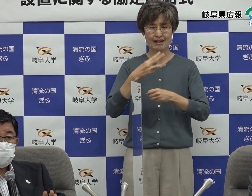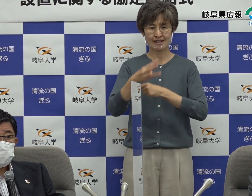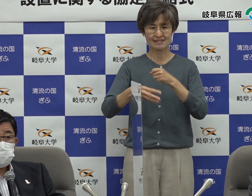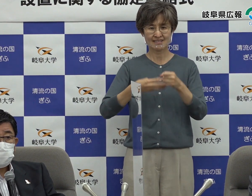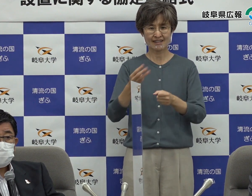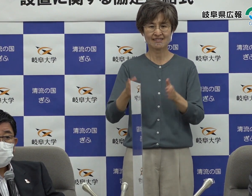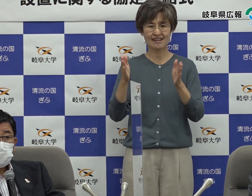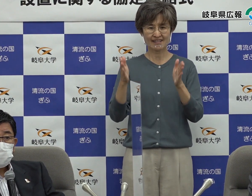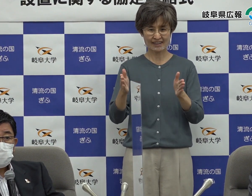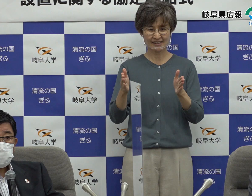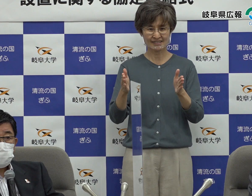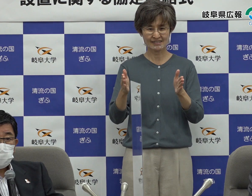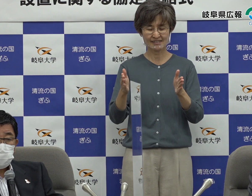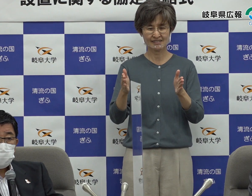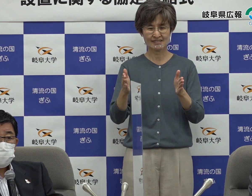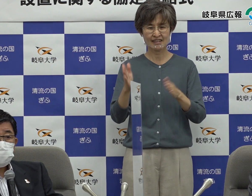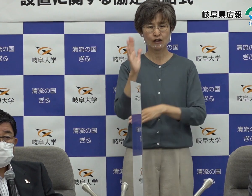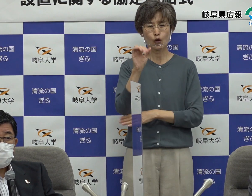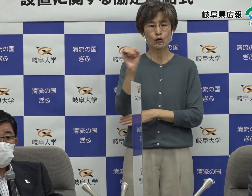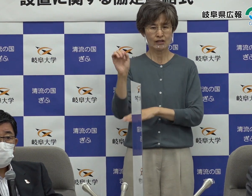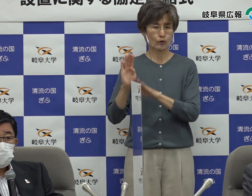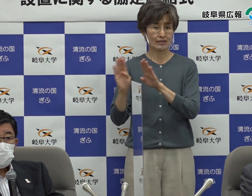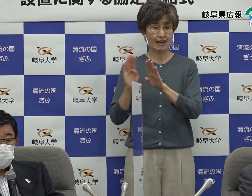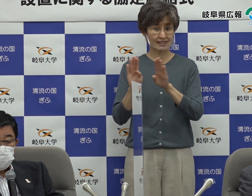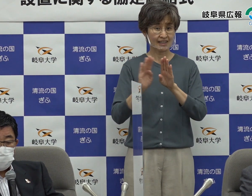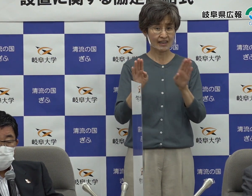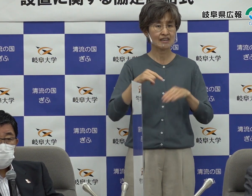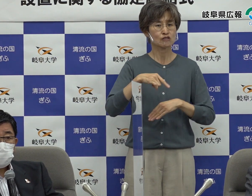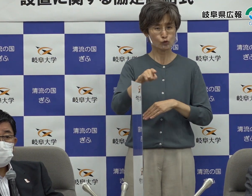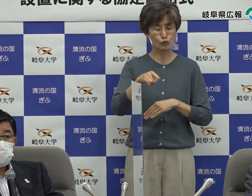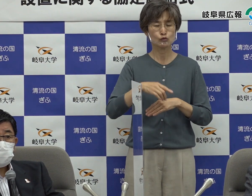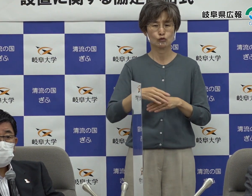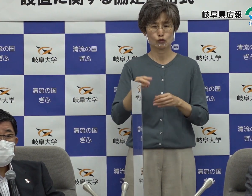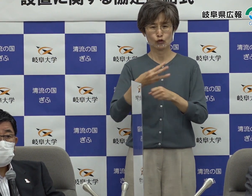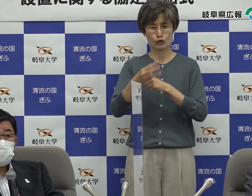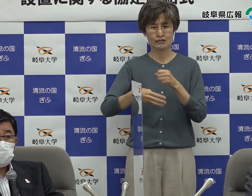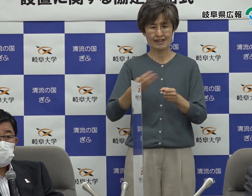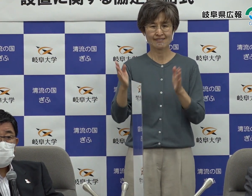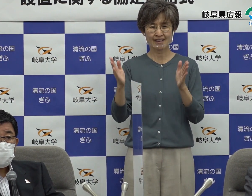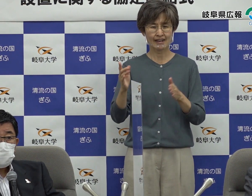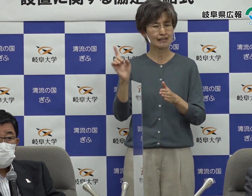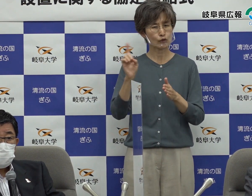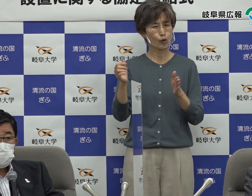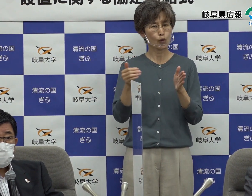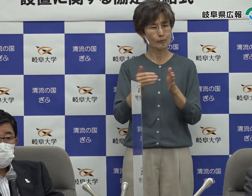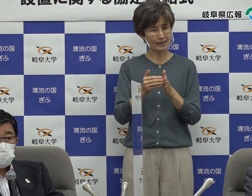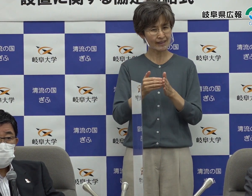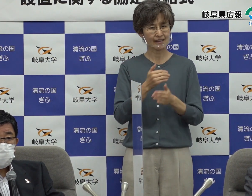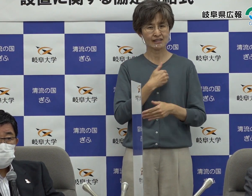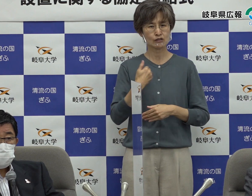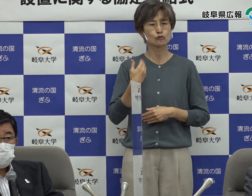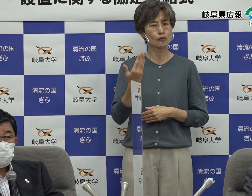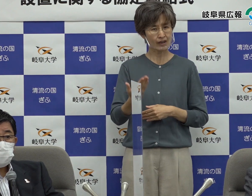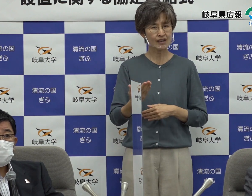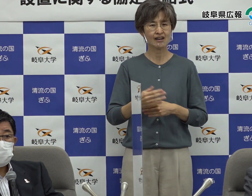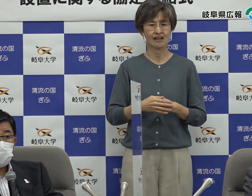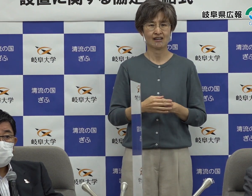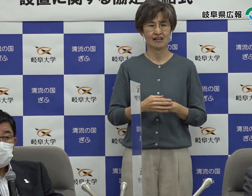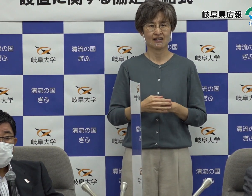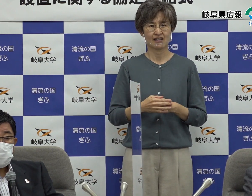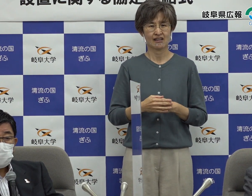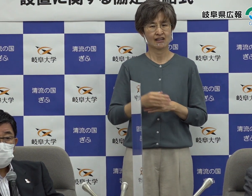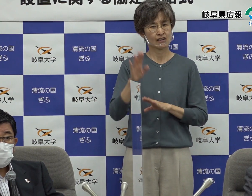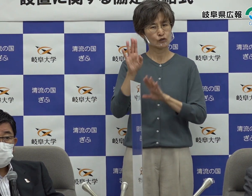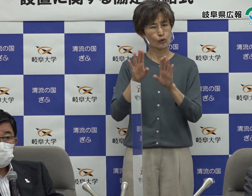つの塊としてこの講座をやってまいりますので、この3年間でどれだけのことができるかということもまず見届けなが